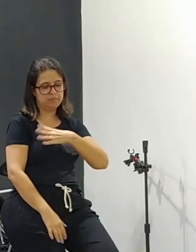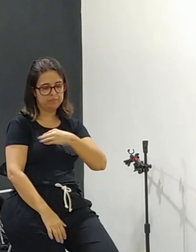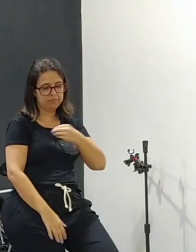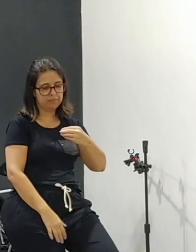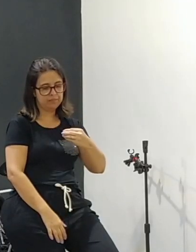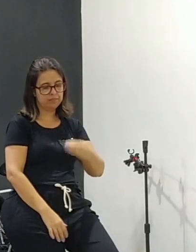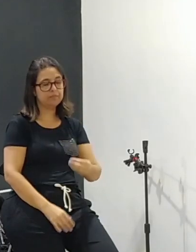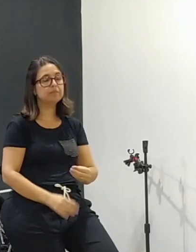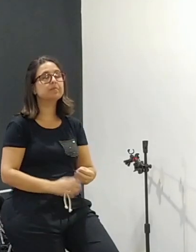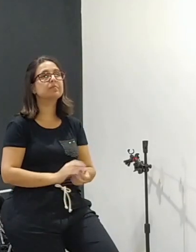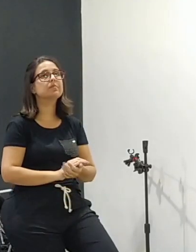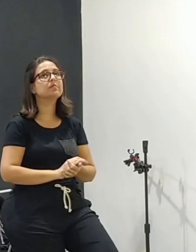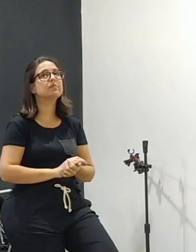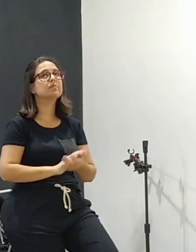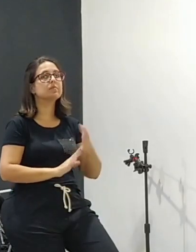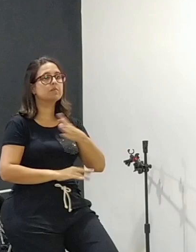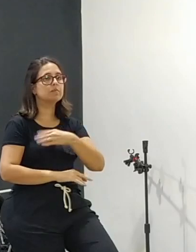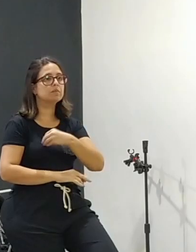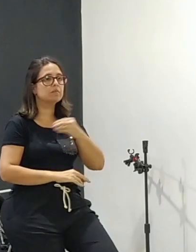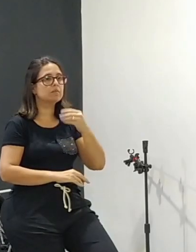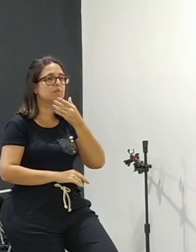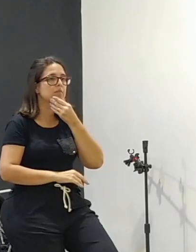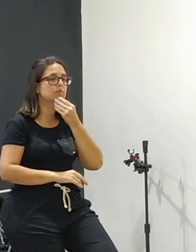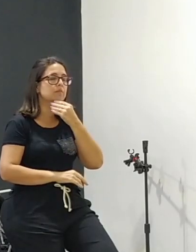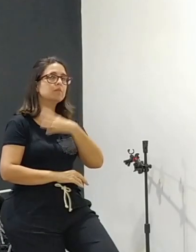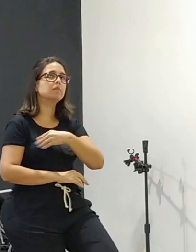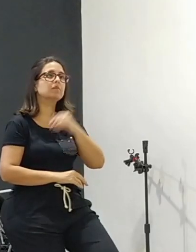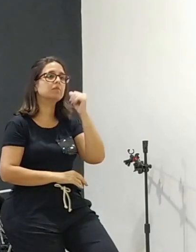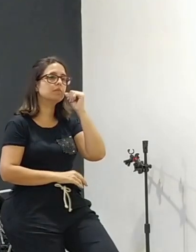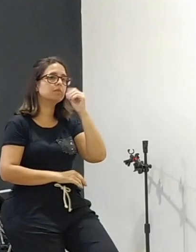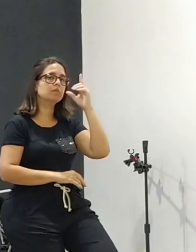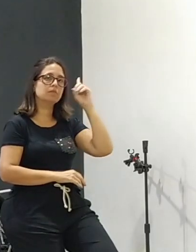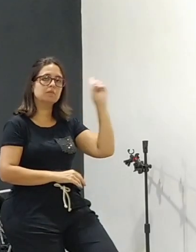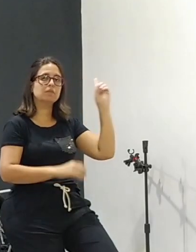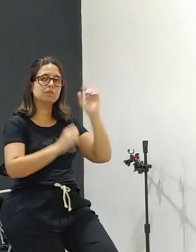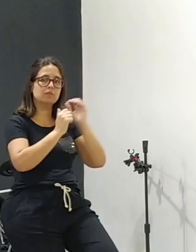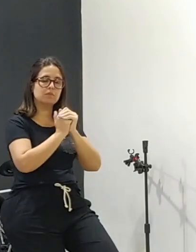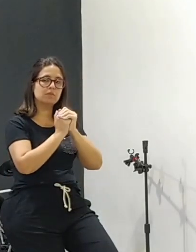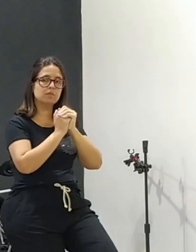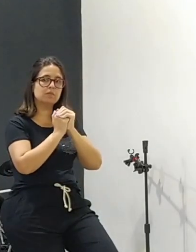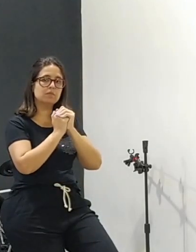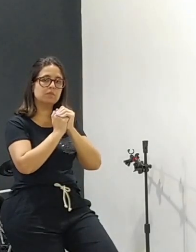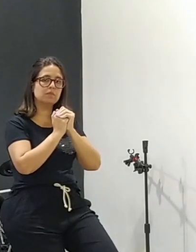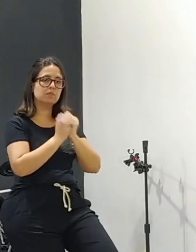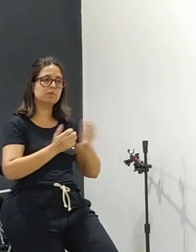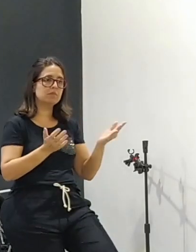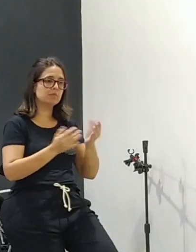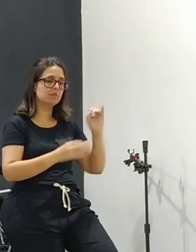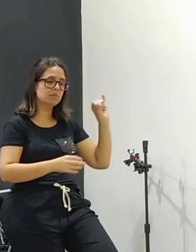filho. Aleluia. Filho e filha de Deus. Amém? Essa é a